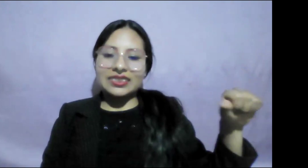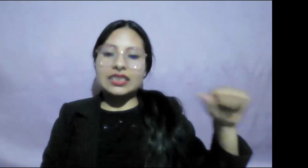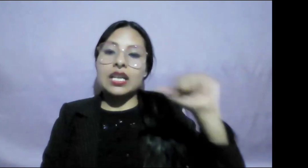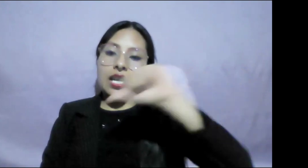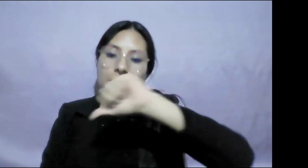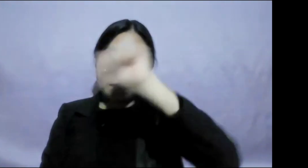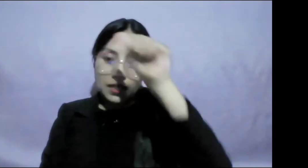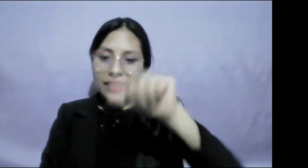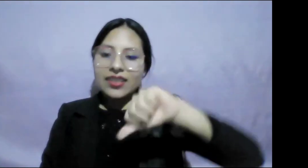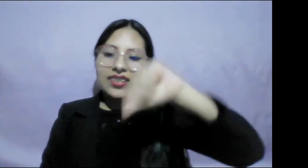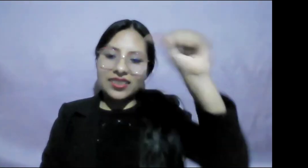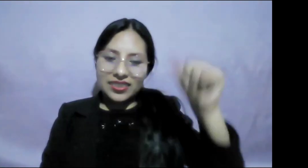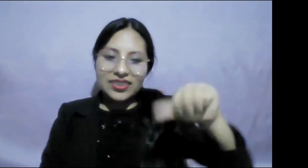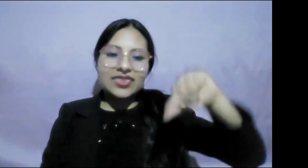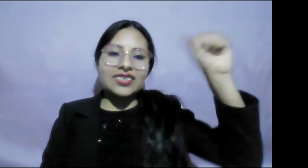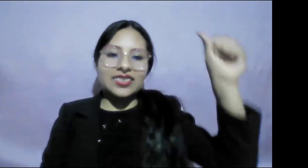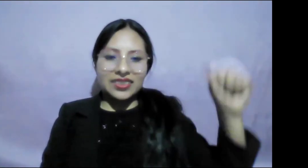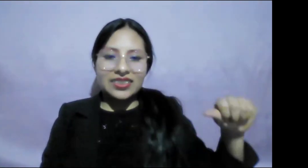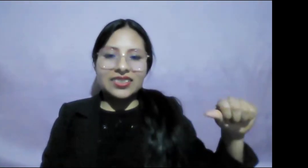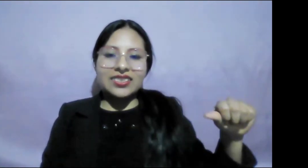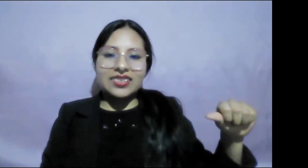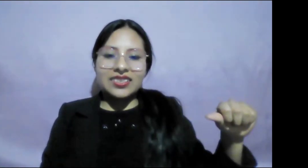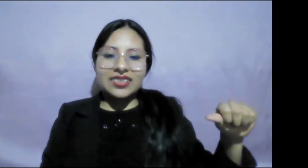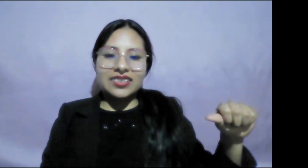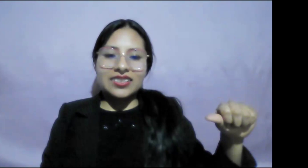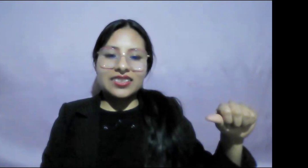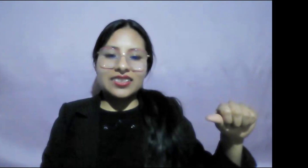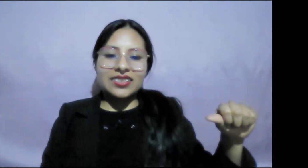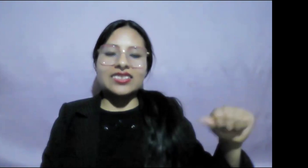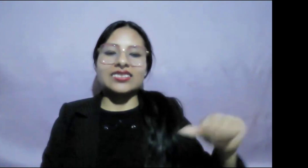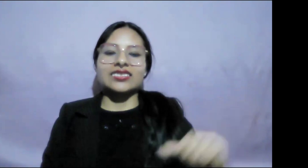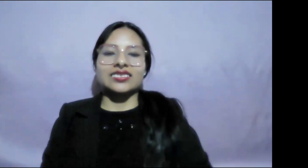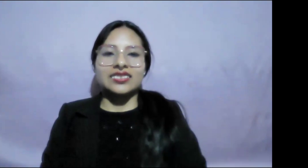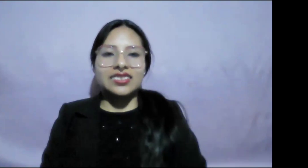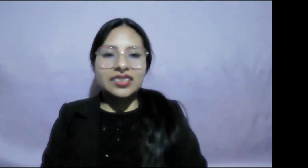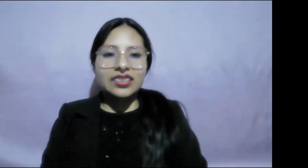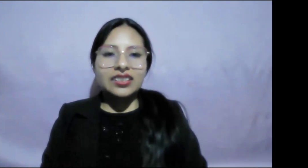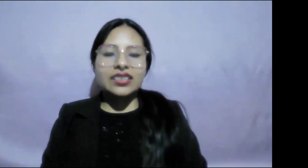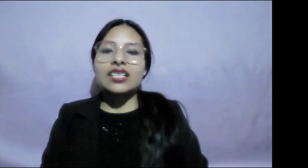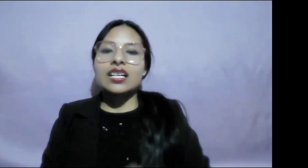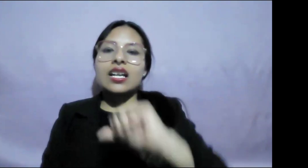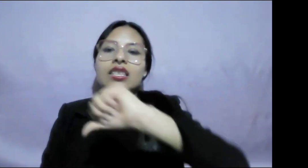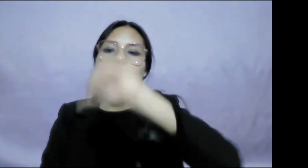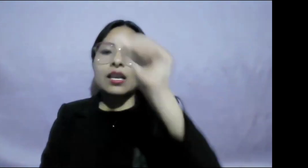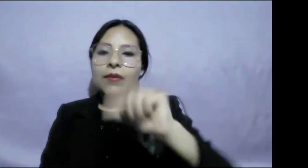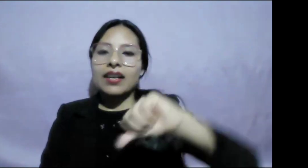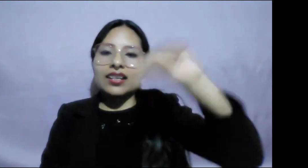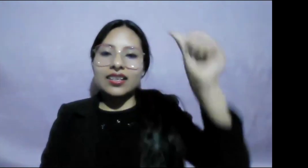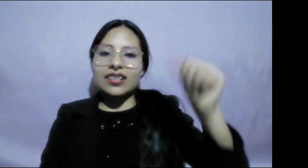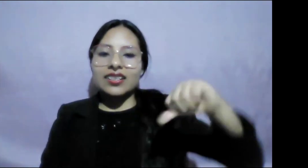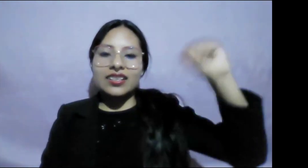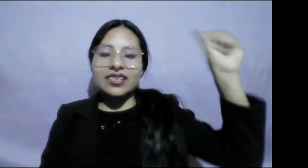nevados ustedes saben que ancash es el punto más alto del Perú por el Nevado de